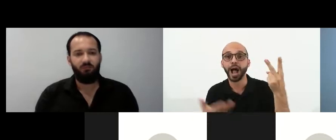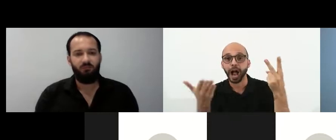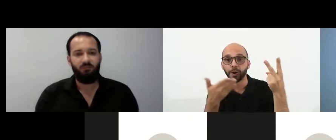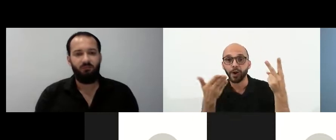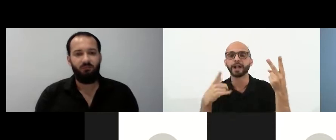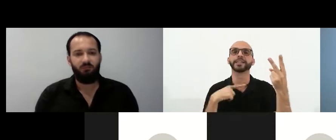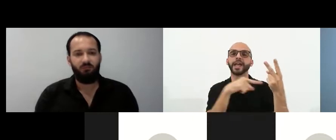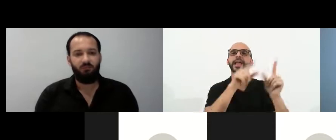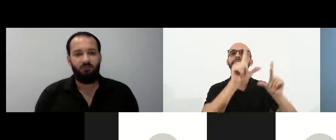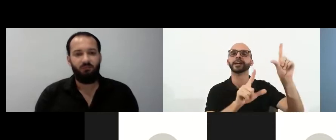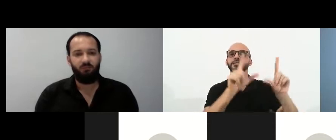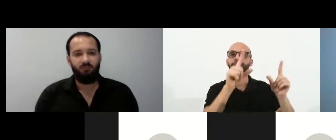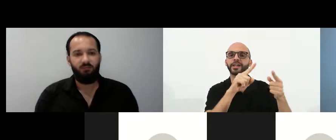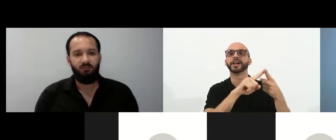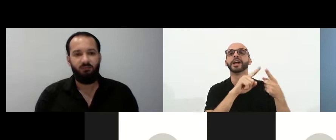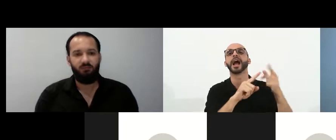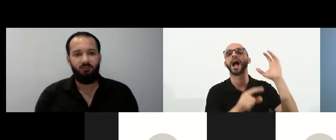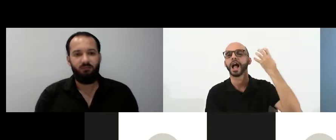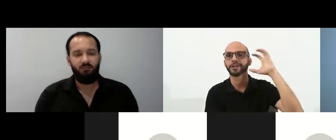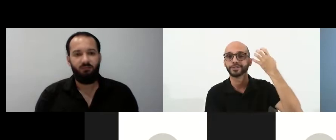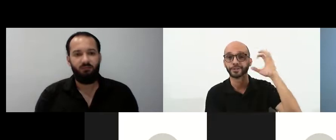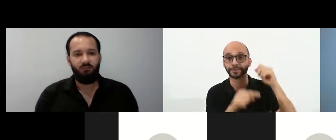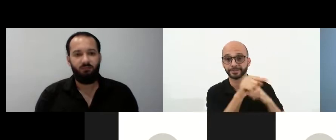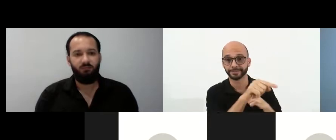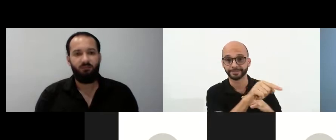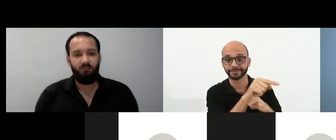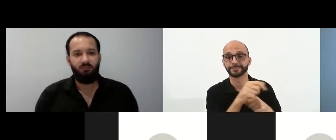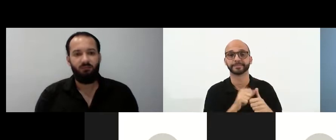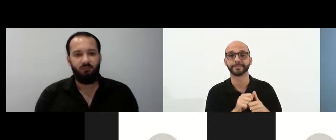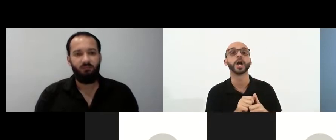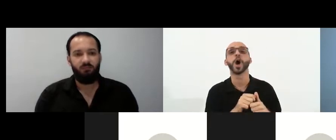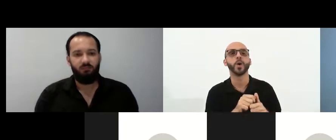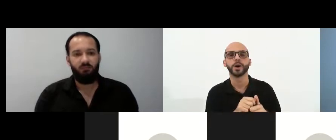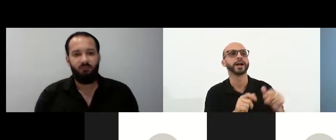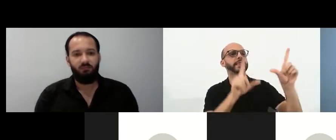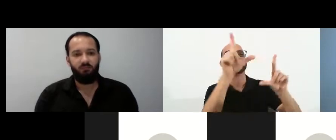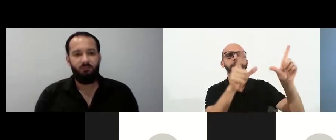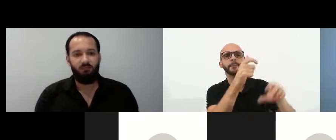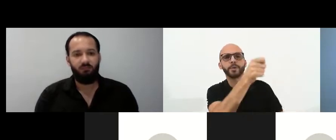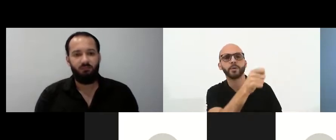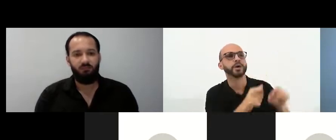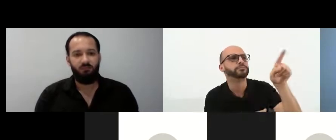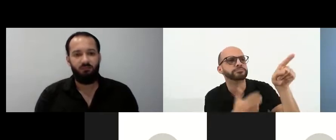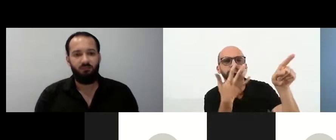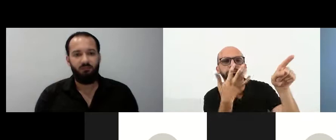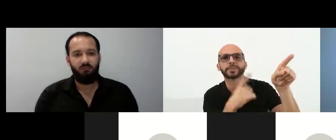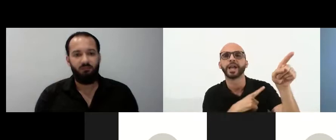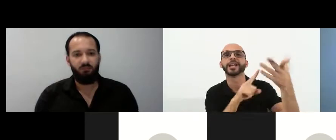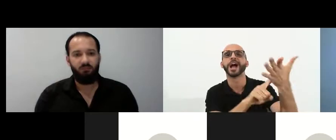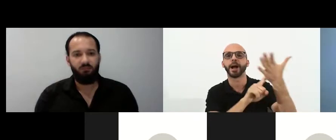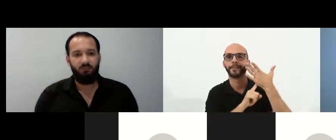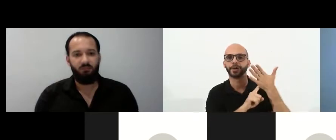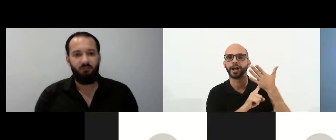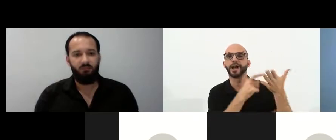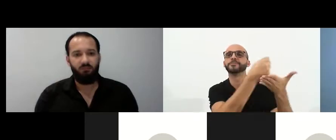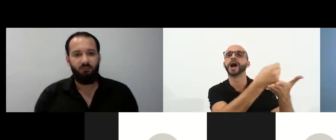que havia, e aí a gente depois mandava uma resposta, depois da televisão, posteriormente o rádio. A